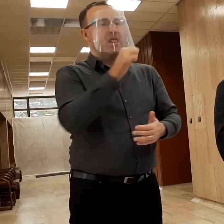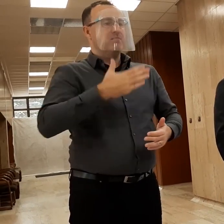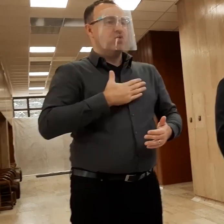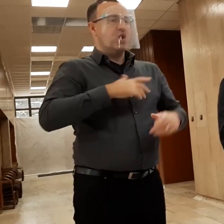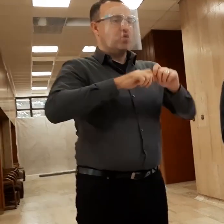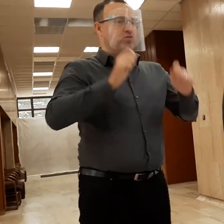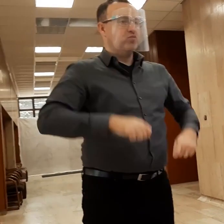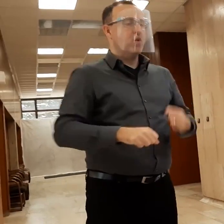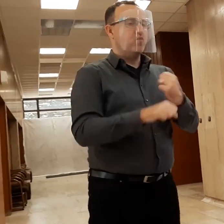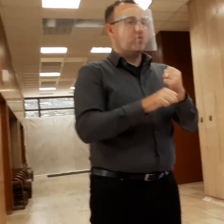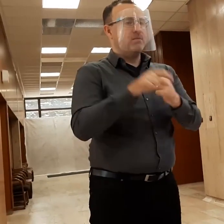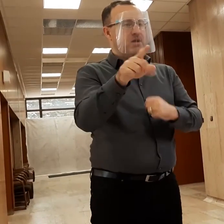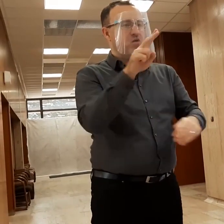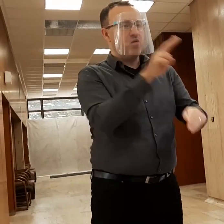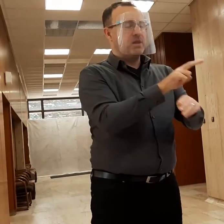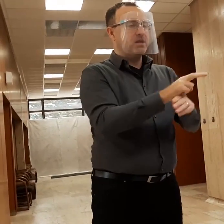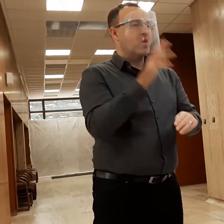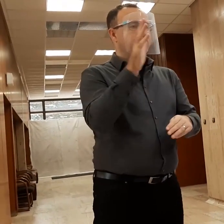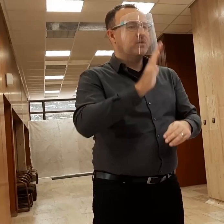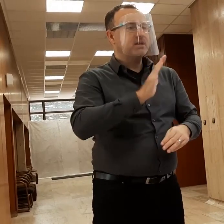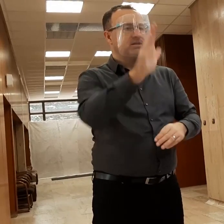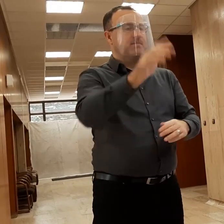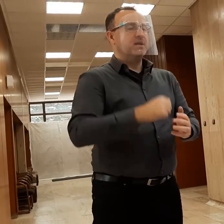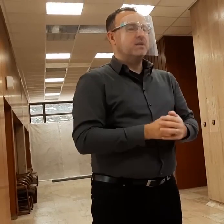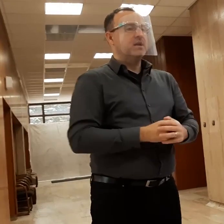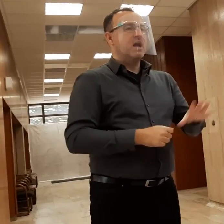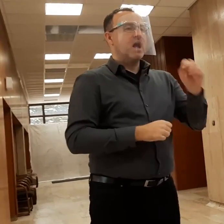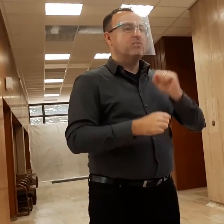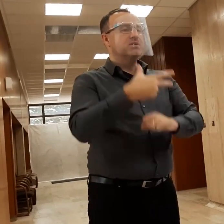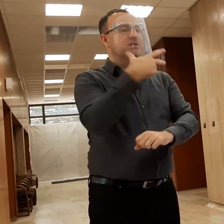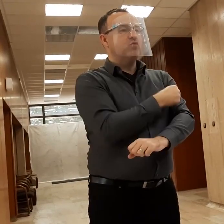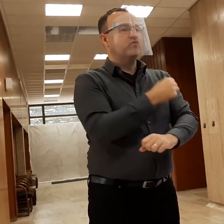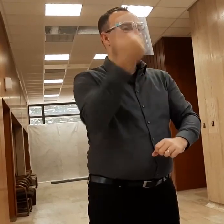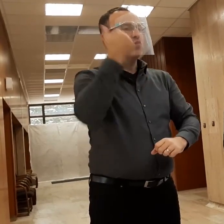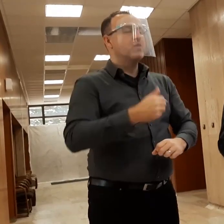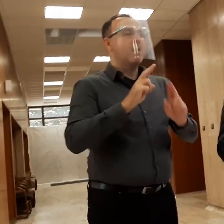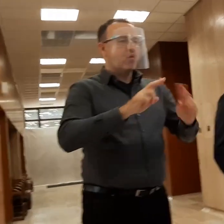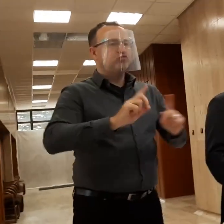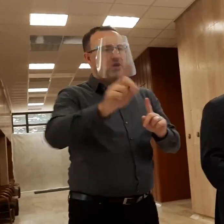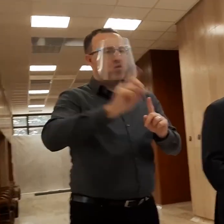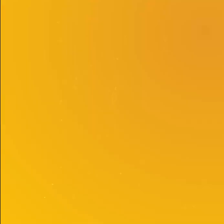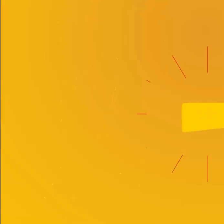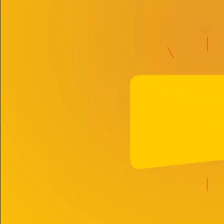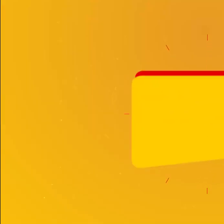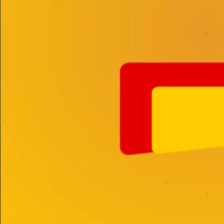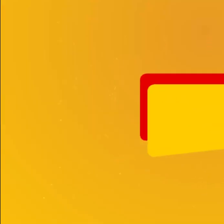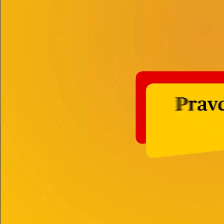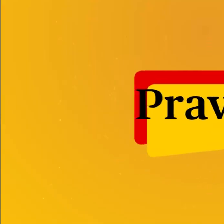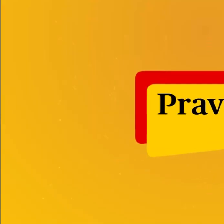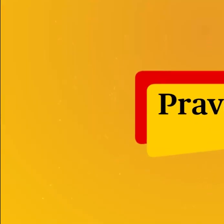rozhodnutí, tak urobím také opatrenia, ktoré budú smerovať k tomu, aby zaočkovaní ľudia mohli chodiť do obchodu. Ďakujem pekne.